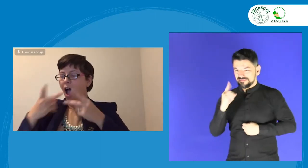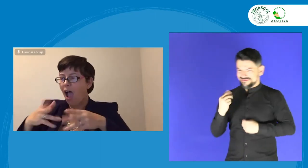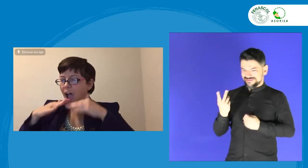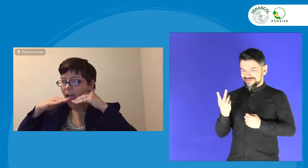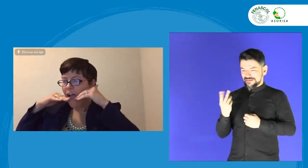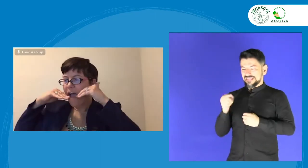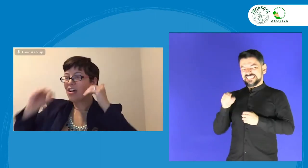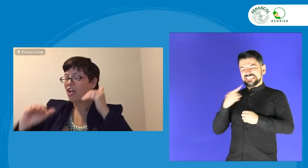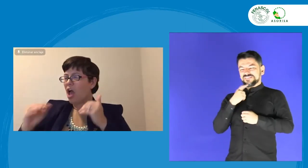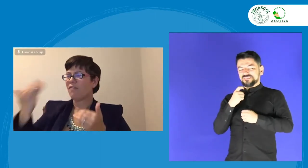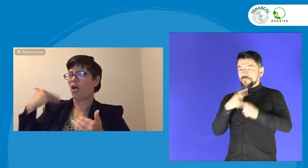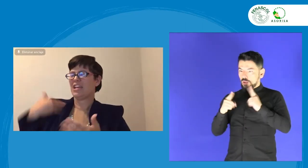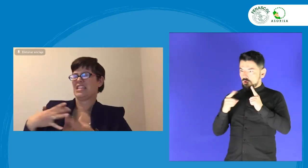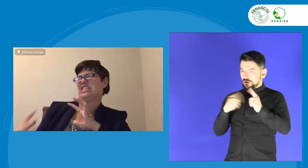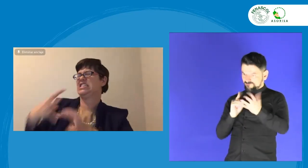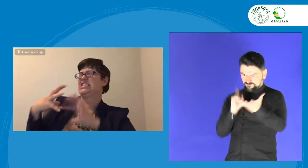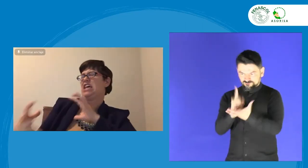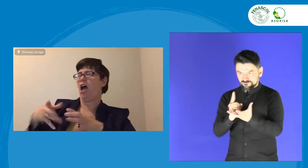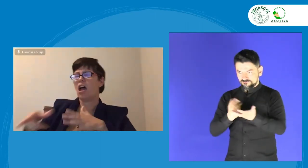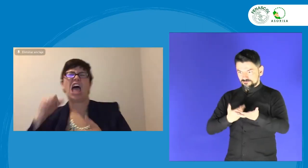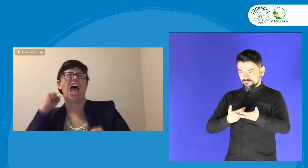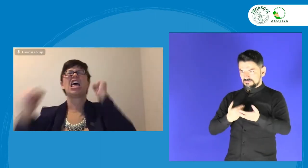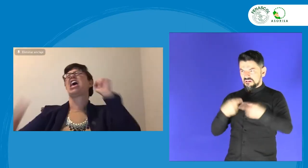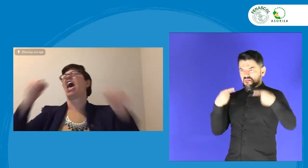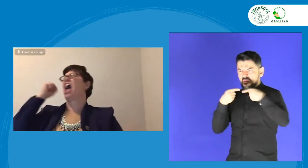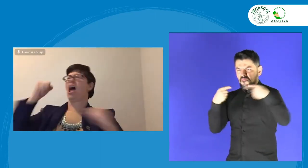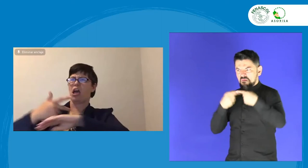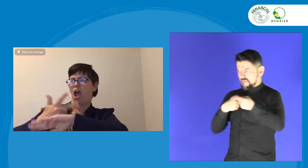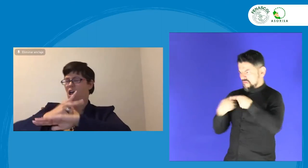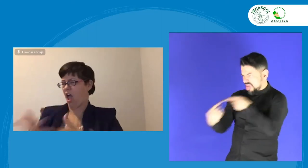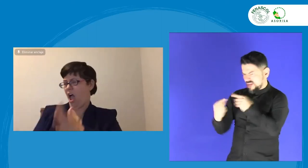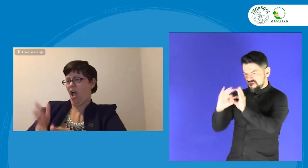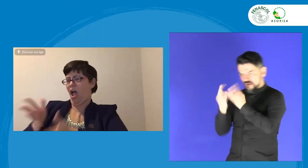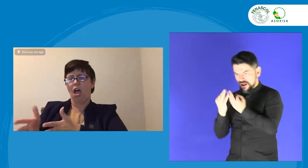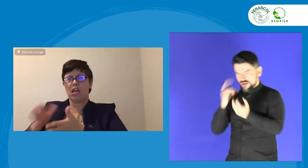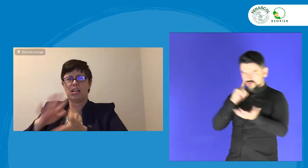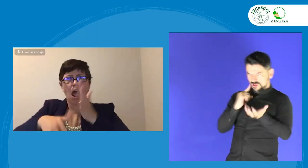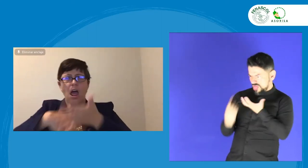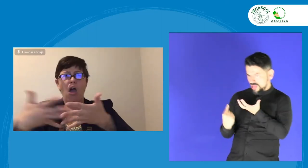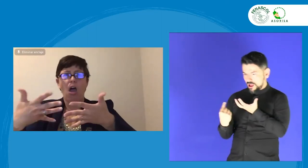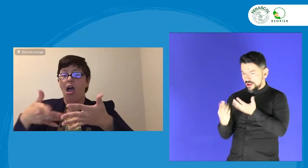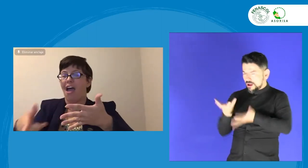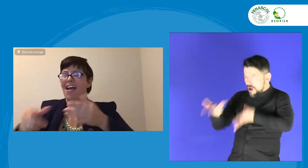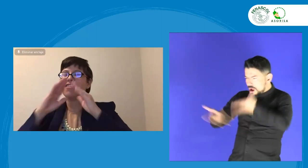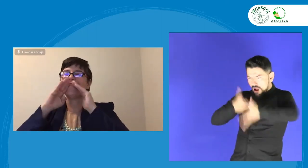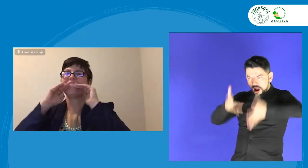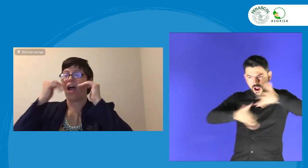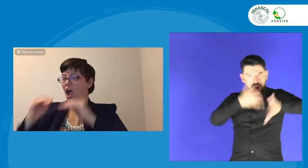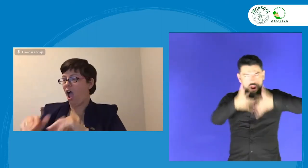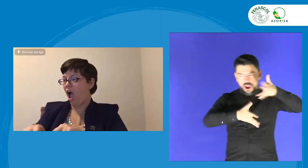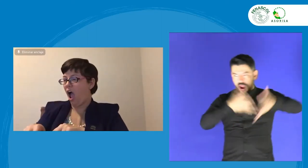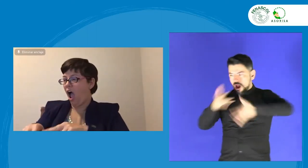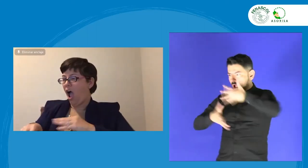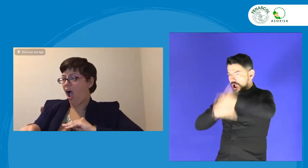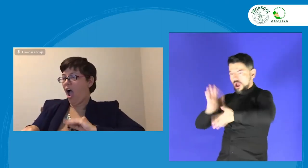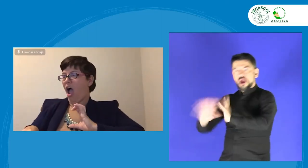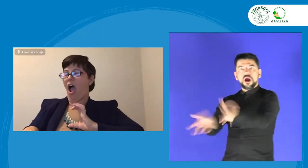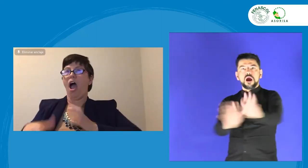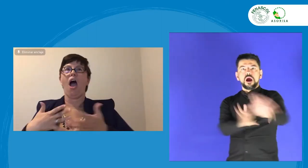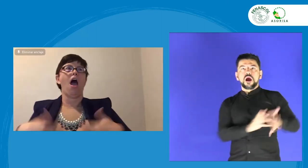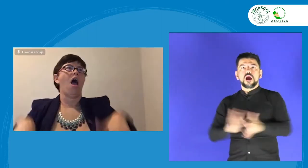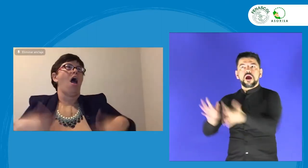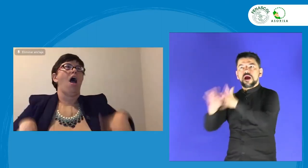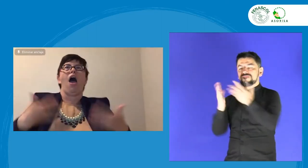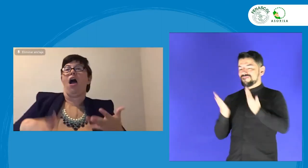conoce. La familia también debe conocer, tener conciencia, porque muchas veces el niño o la niña se comporta de una manera diferente